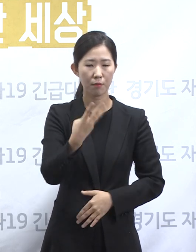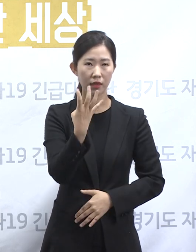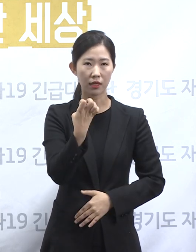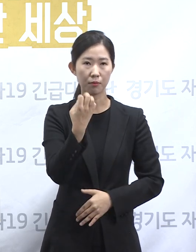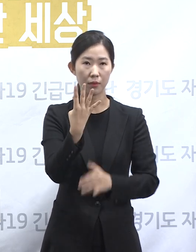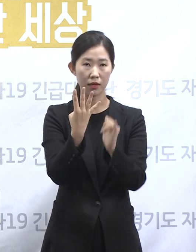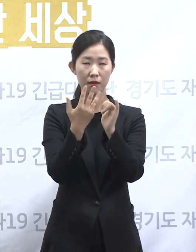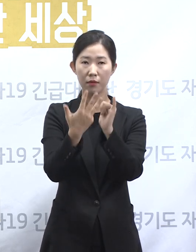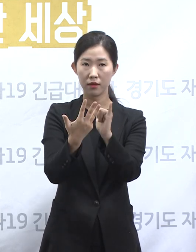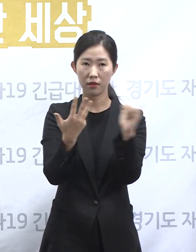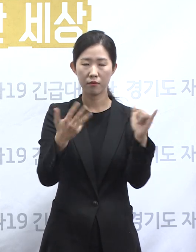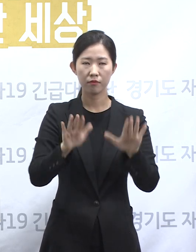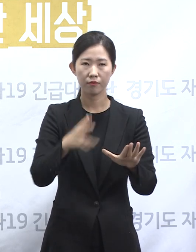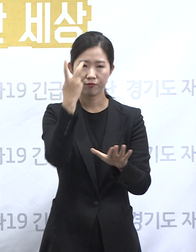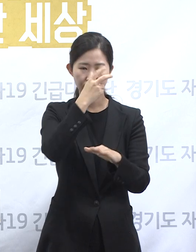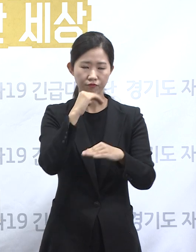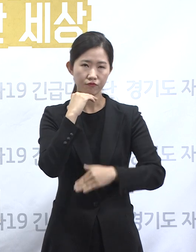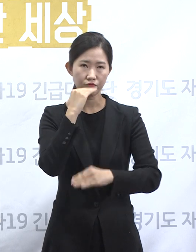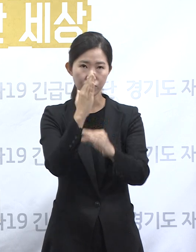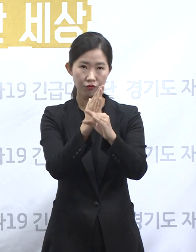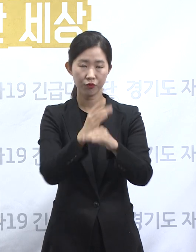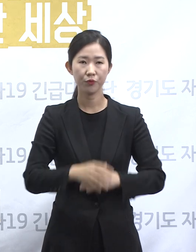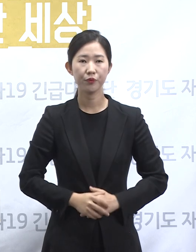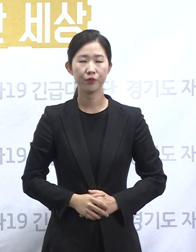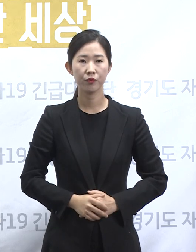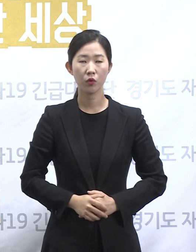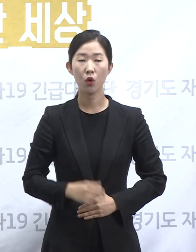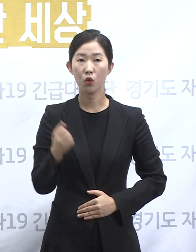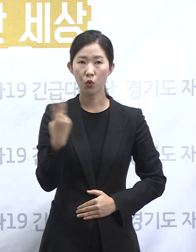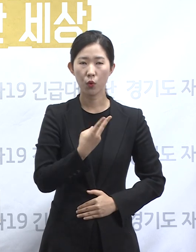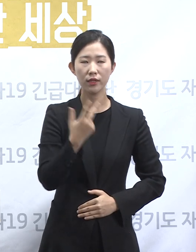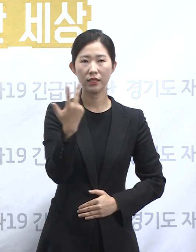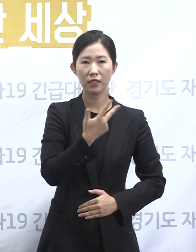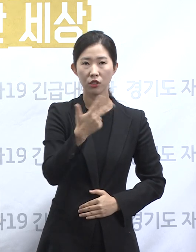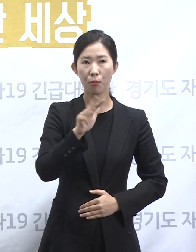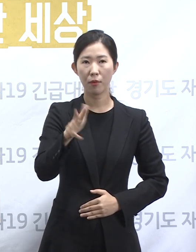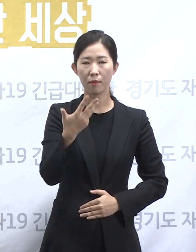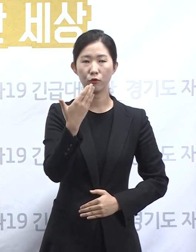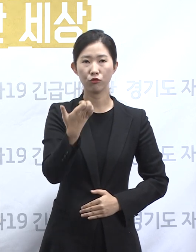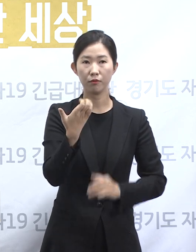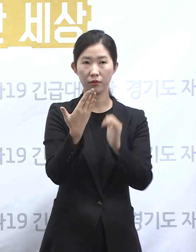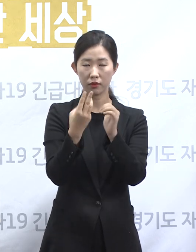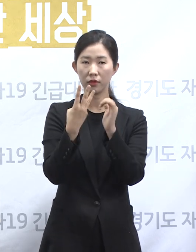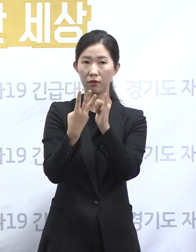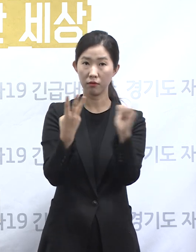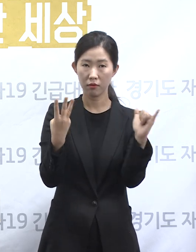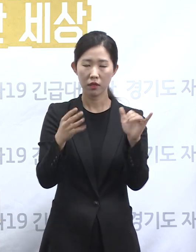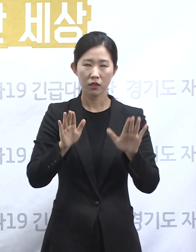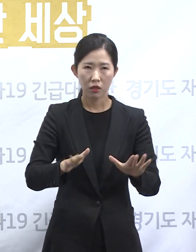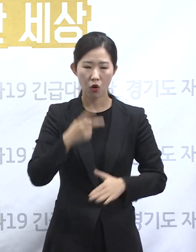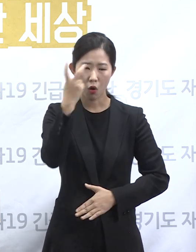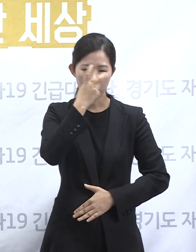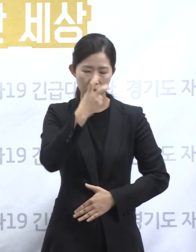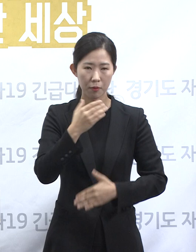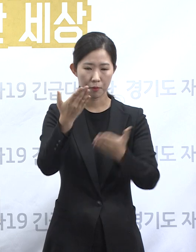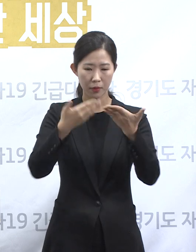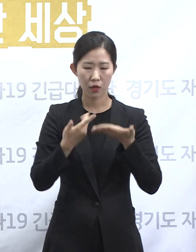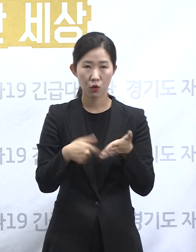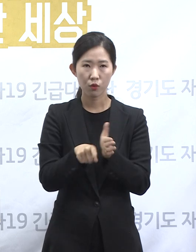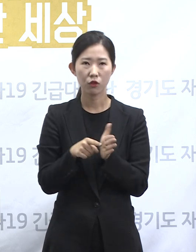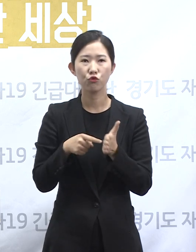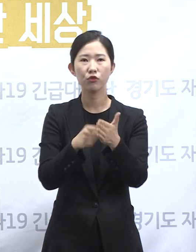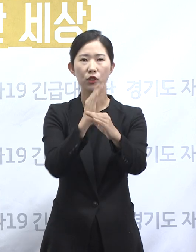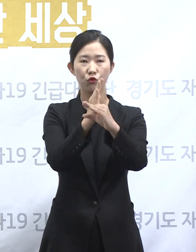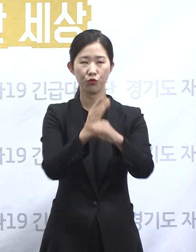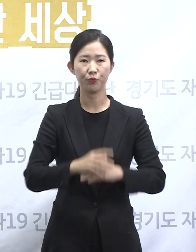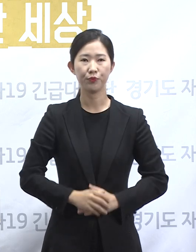중입니다. 나머지 7,893명에 대해서도 검사를 받을 수 있도록 추진 중입니다.